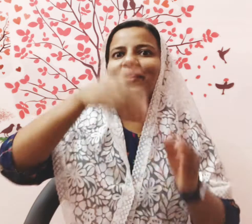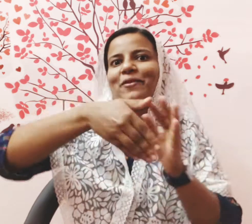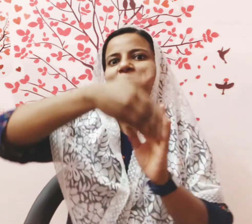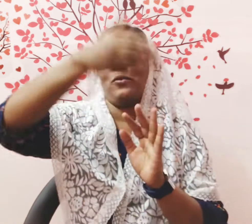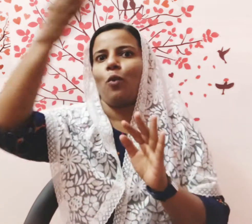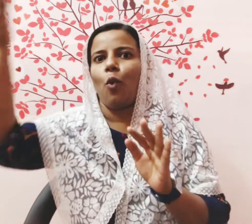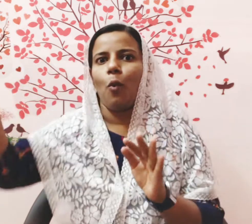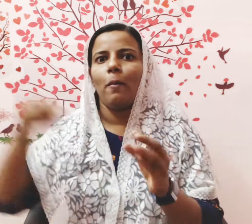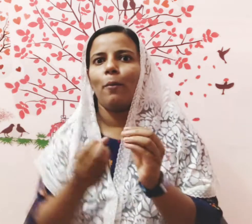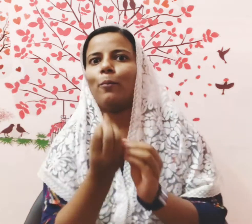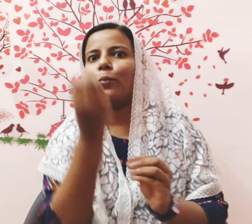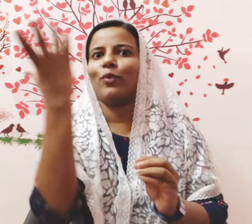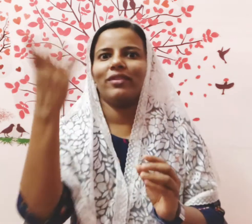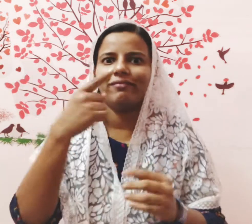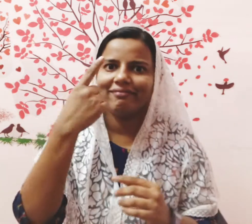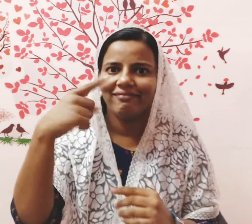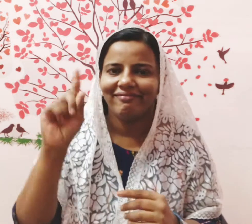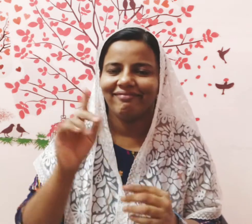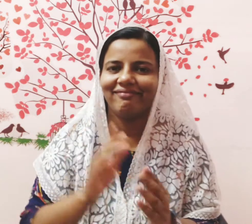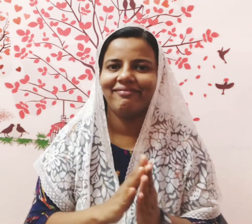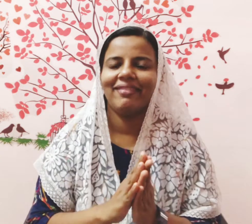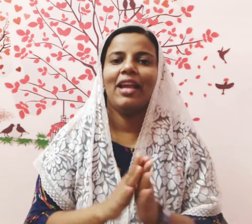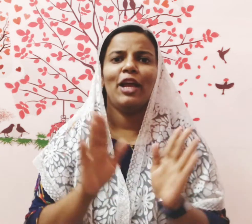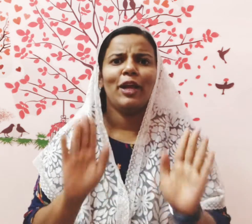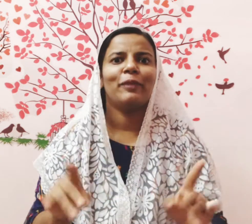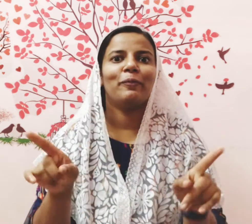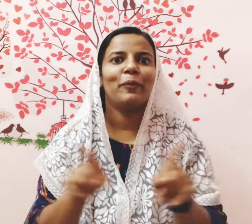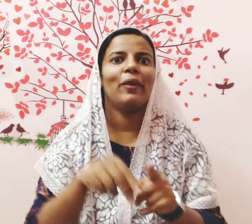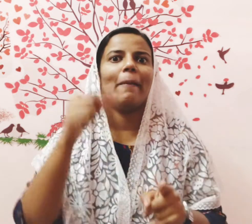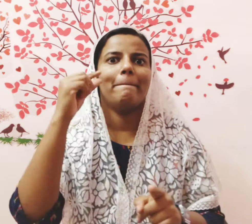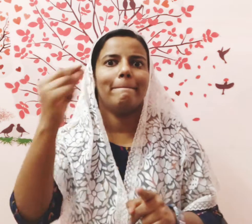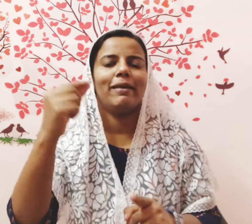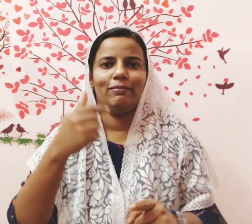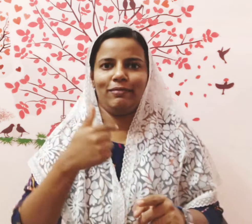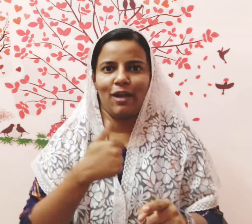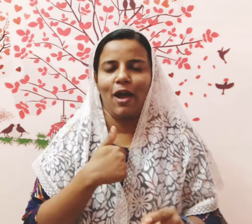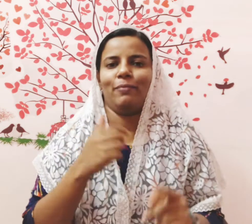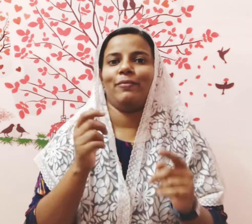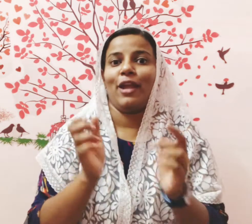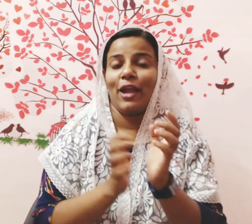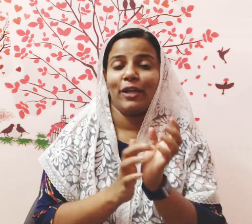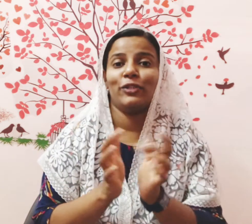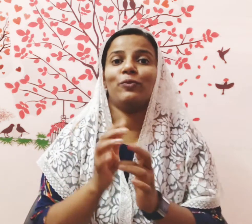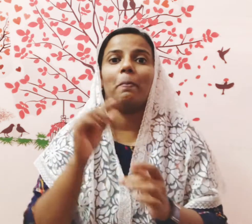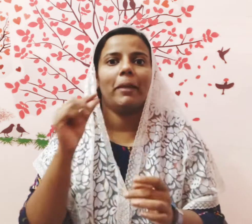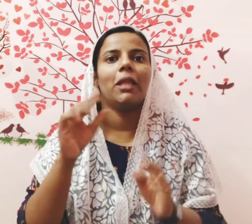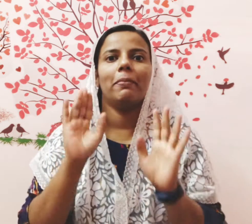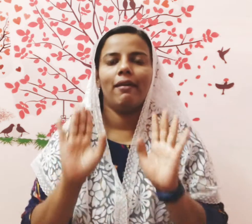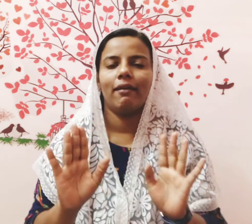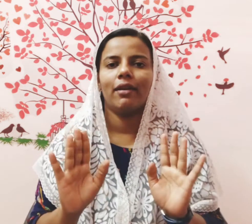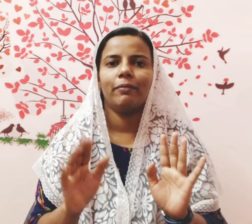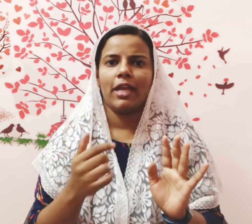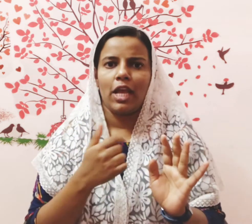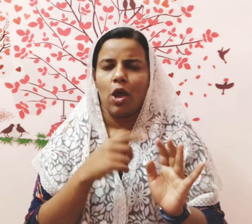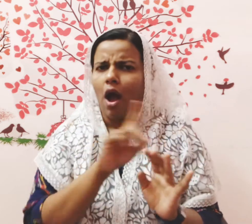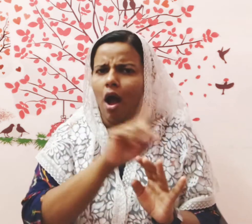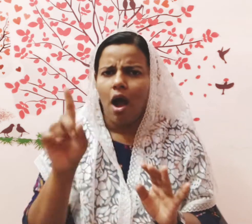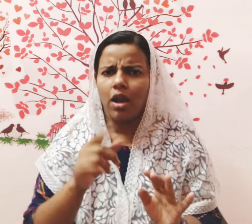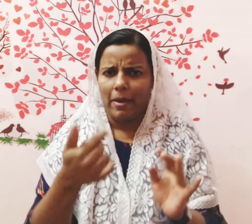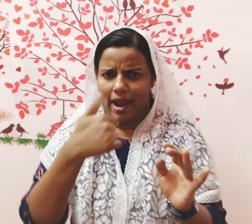വരുന്നത് കൊമ്പുകളിലൂടെ പുറത്തോട്ട് വരുന്നു. സ്തോത്രം. അപ്പോൾ ഈ ഒരു ബന്ധമാണ് യേശുവും നമ്മളും തമ്മിലുള്ളത്. ഇനി അടുത്ത് പറയുക, ഒരുത്തൻ എന്നിലും ഞാൻ